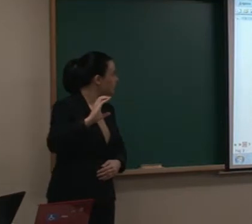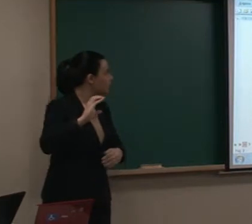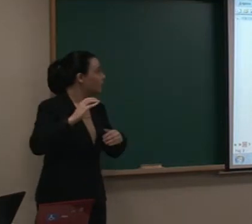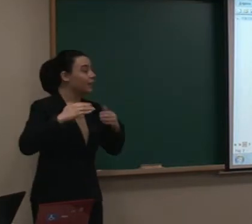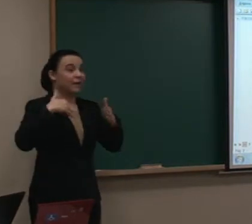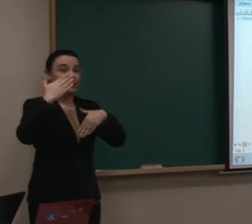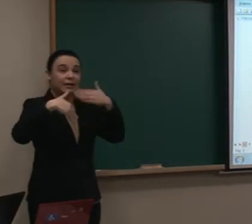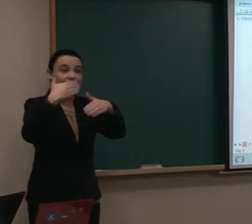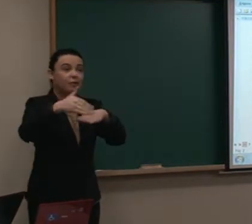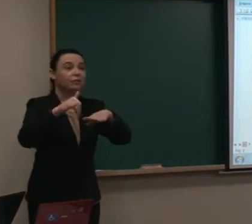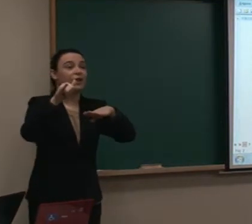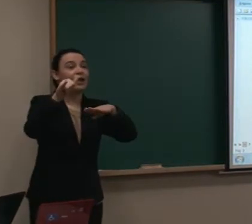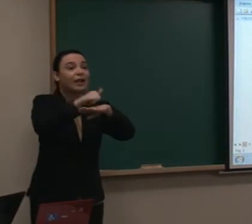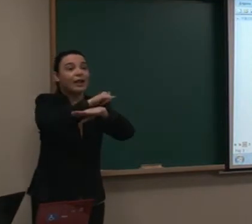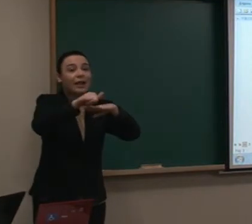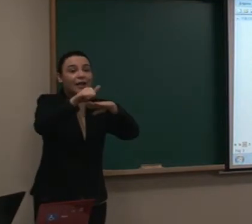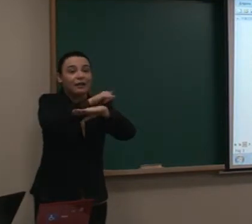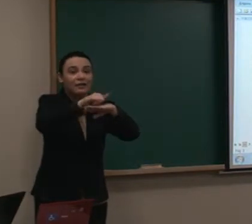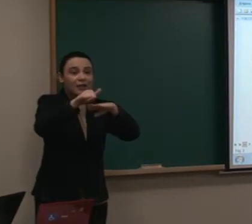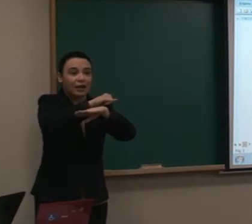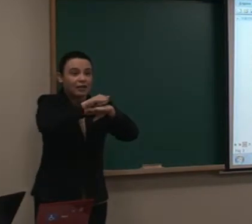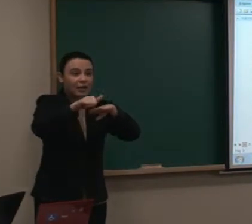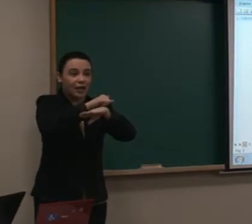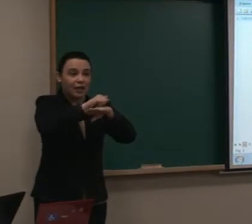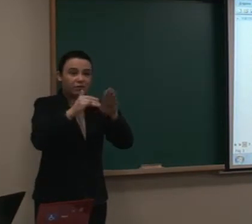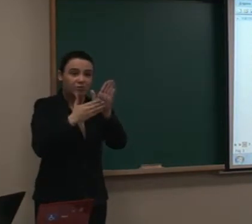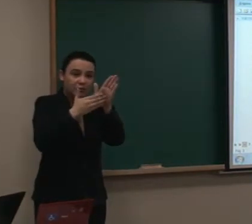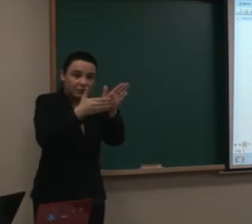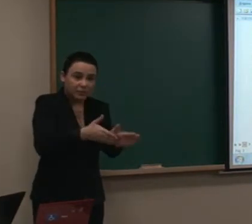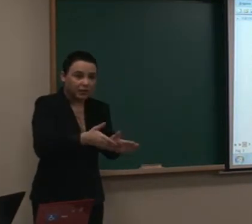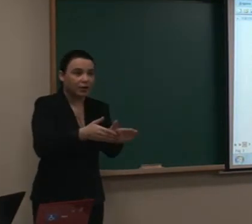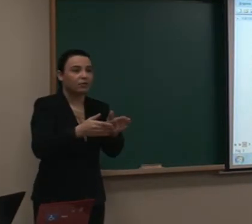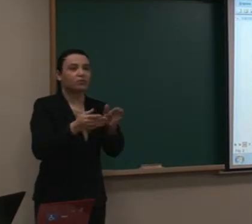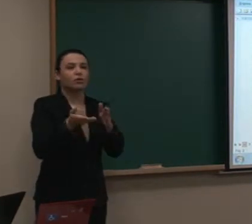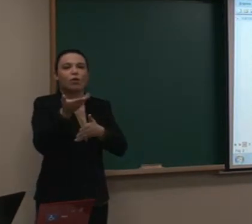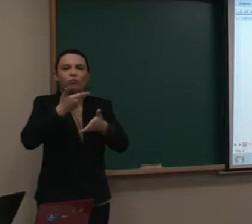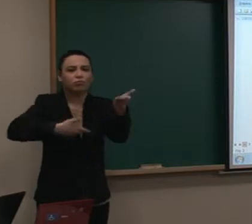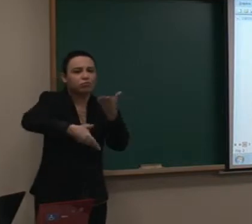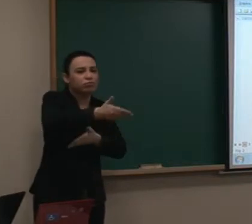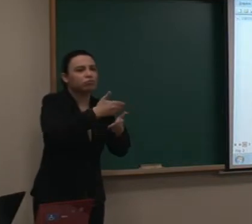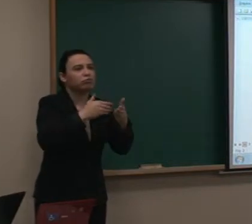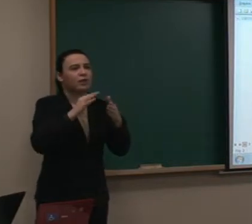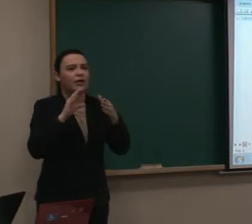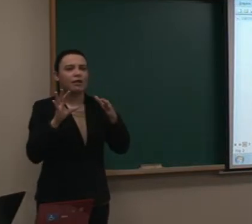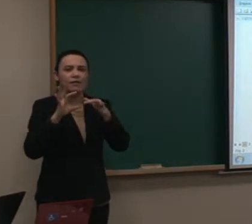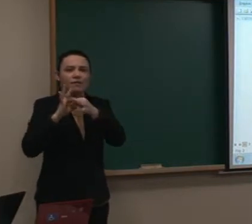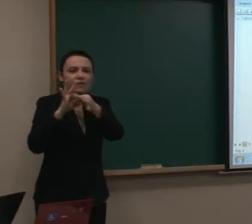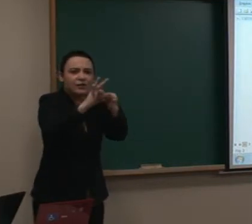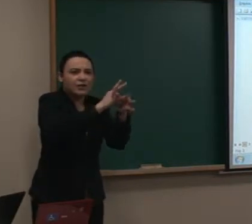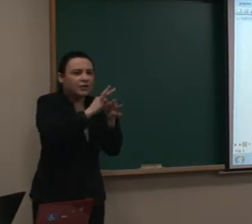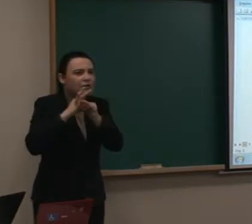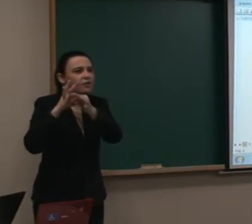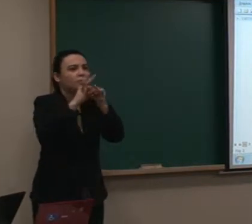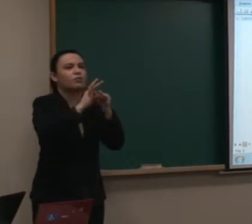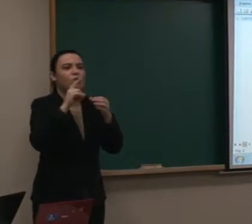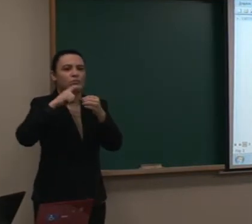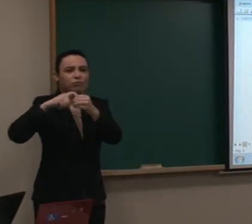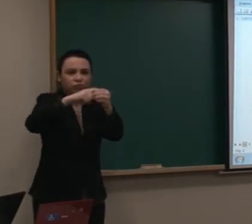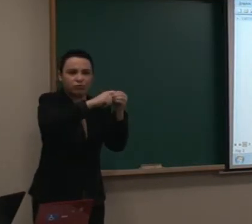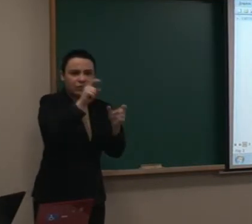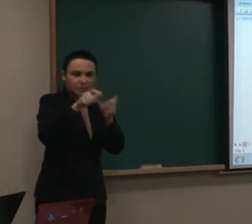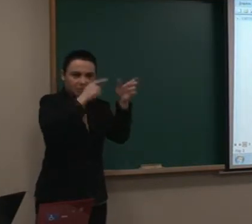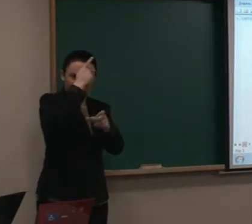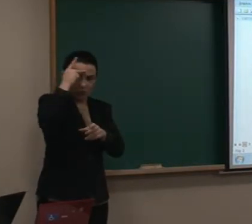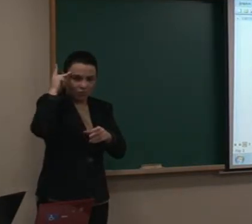Desenvolver estratégias de comunicação permanente, de intercâmbio, vínculos de apoio e solidariedade mútuos entre pessoas